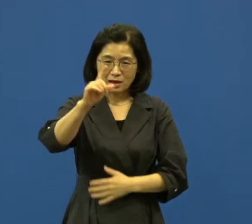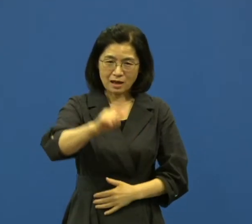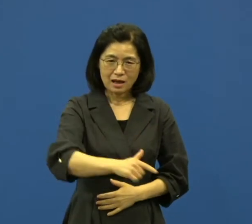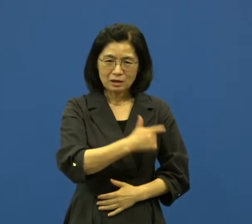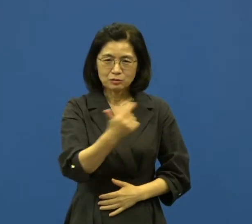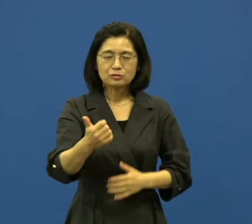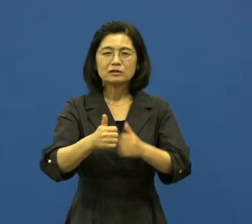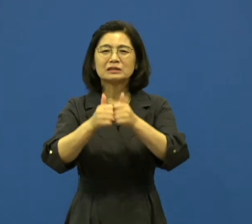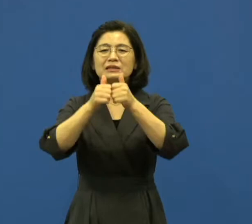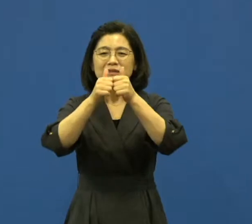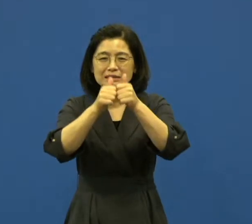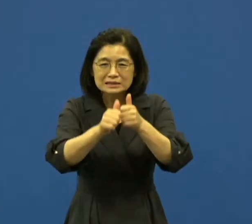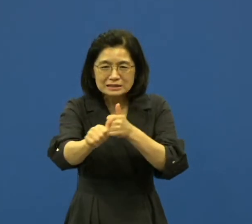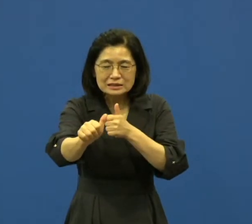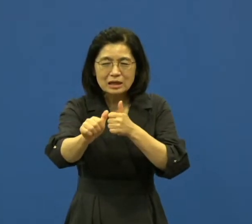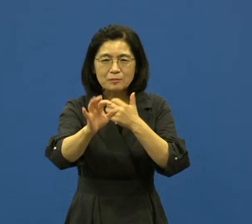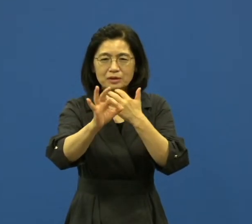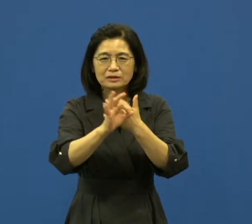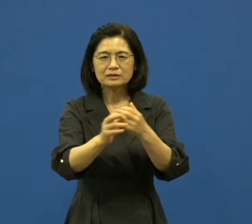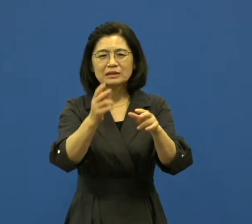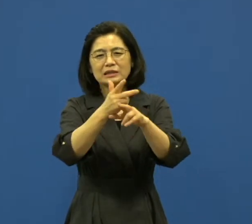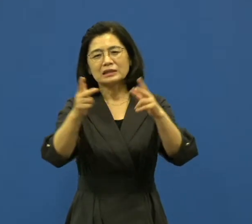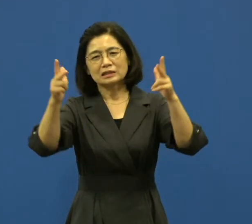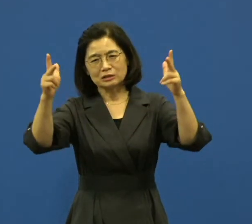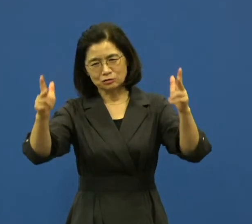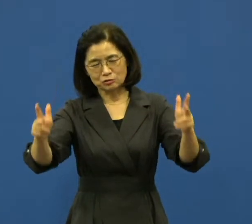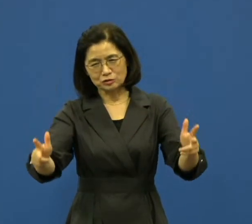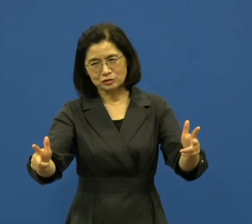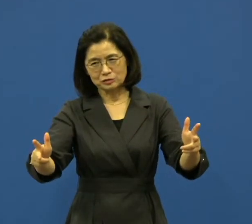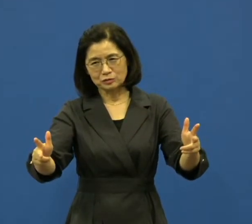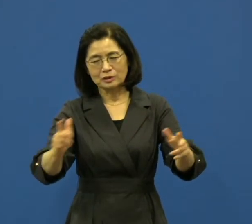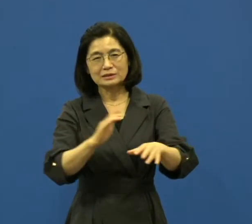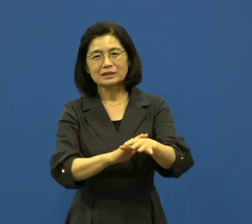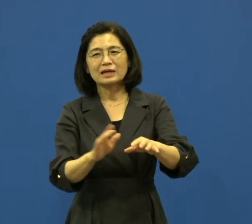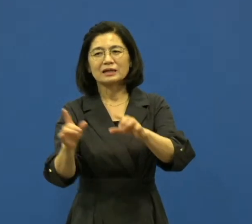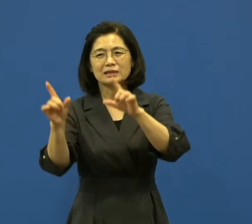그게 일주일이 되고 일주일이 한 달이 되고 1년이 되고 그렇지 않겠습니까?